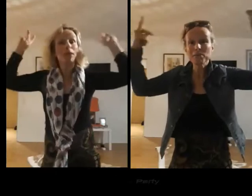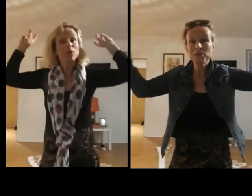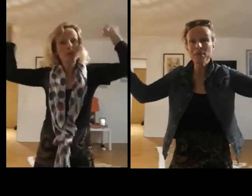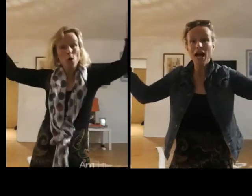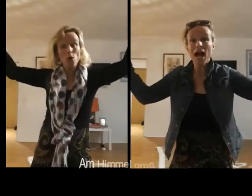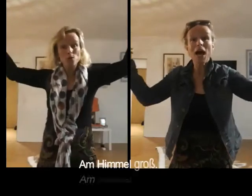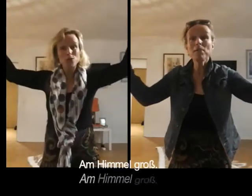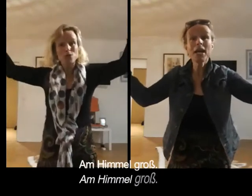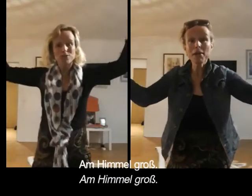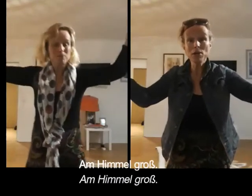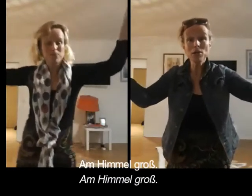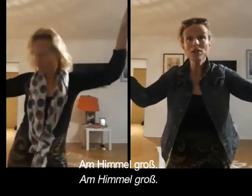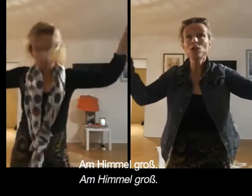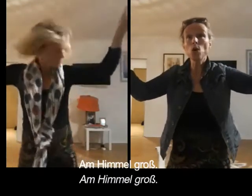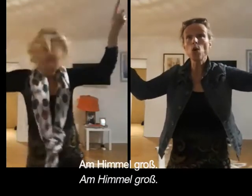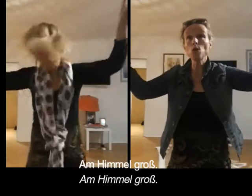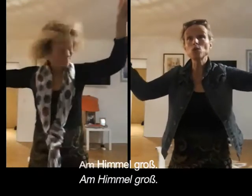Im Himmel groß